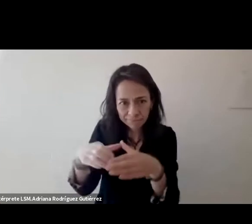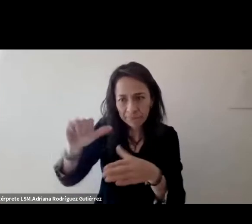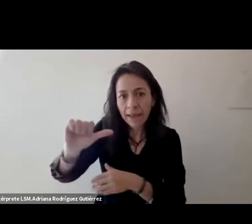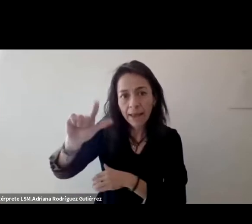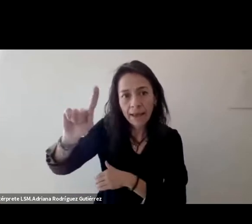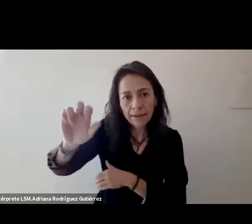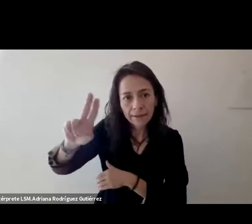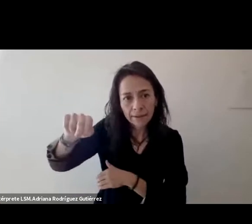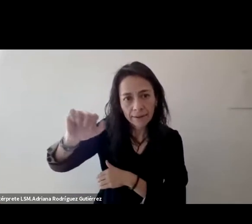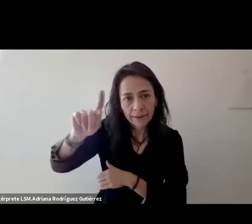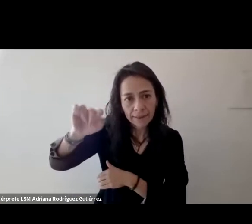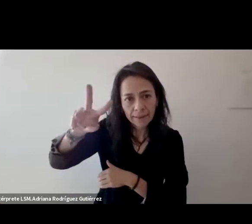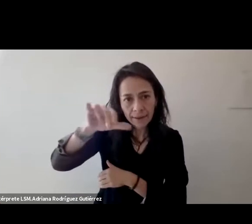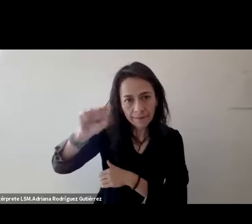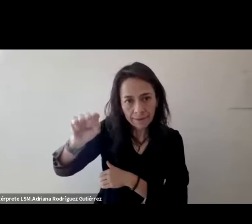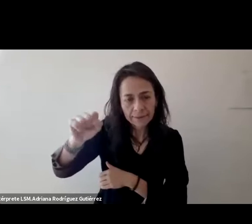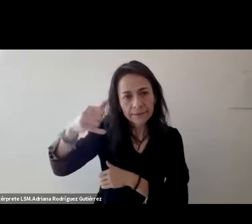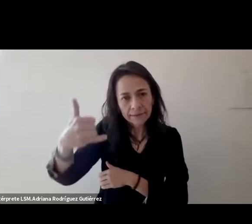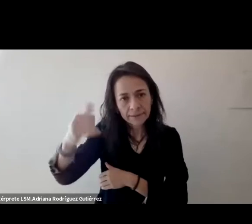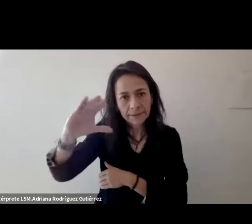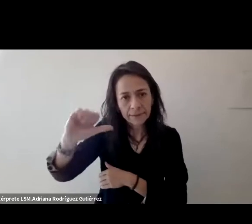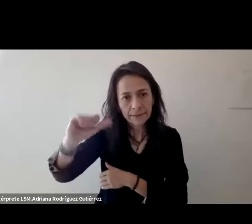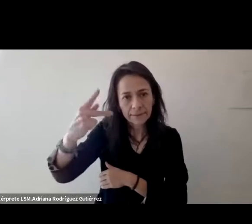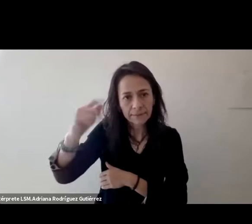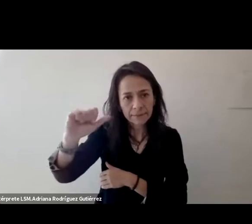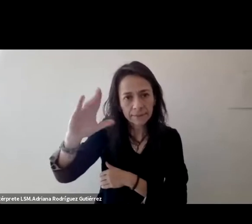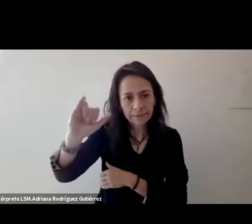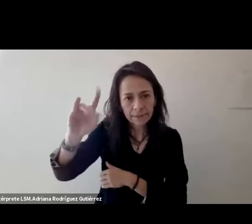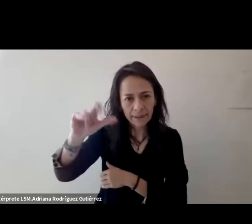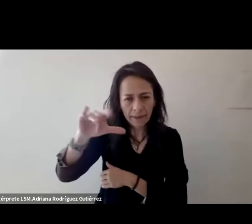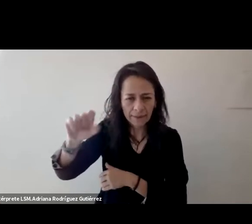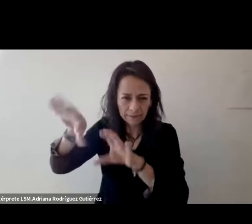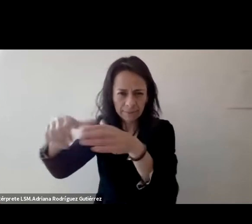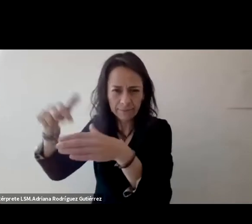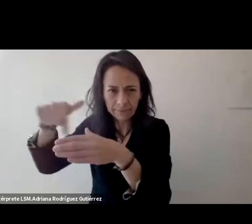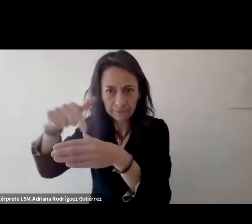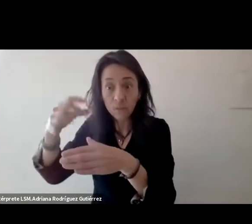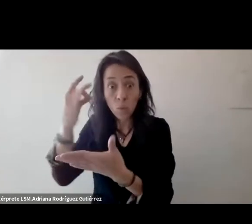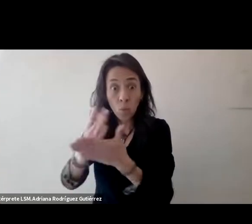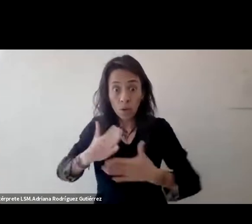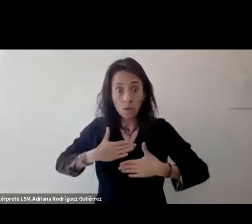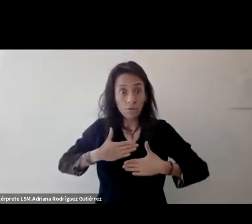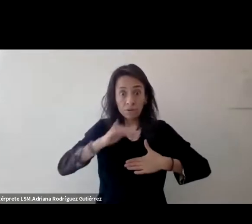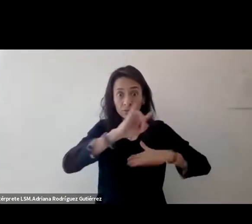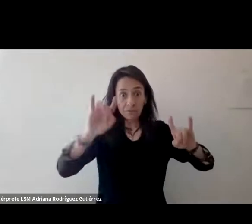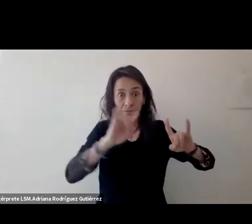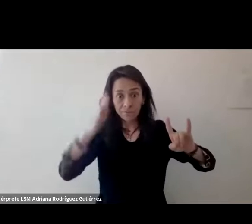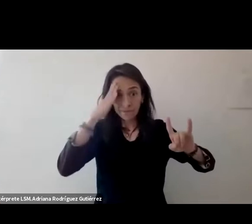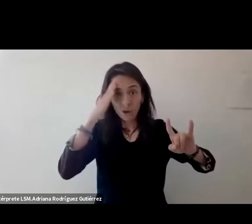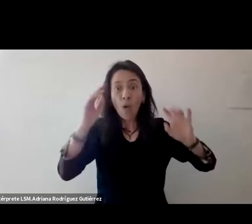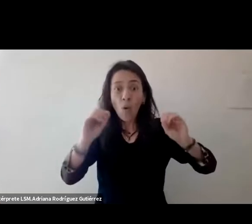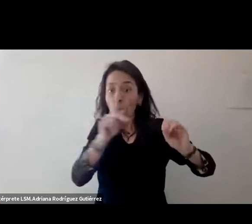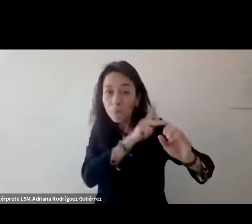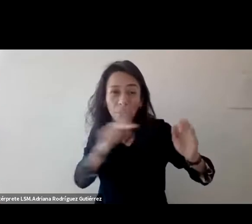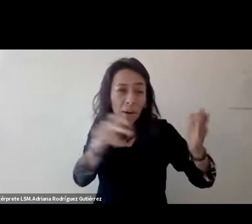de poner aquí, no sé si solo a los panelistas o a todo el mundo, pero ahorita si no